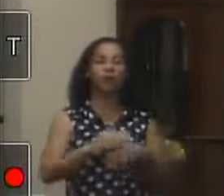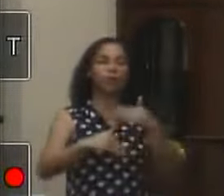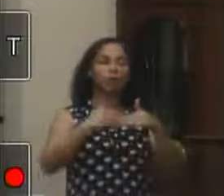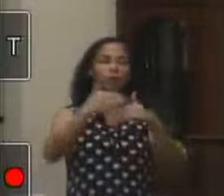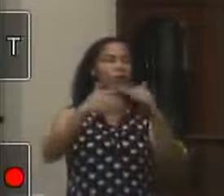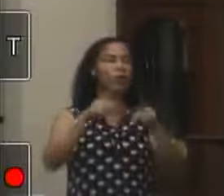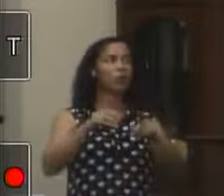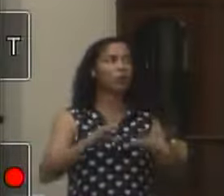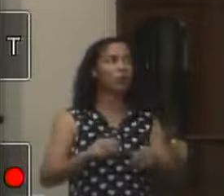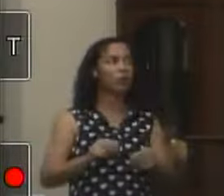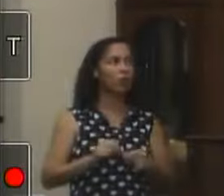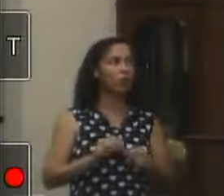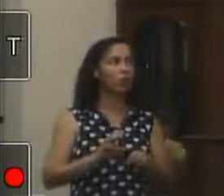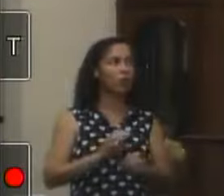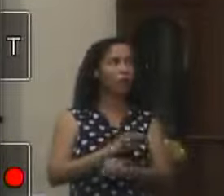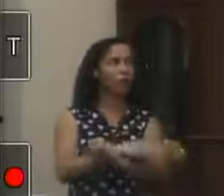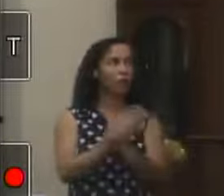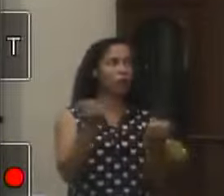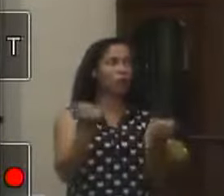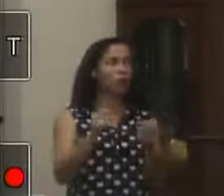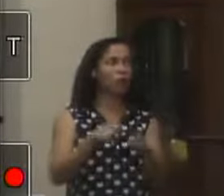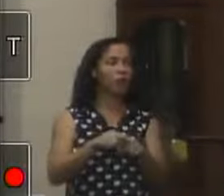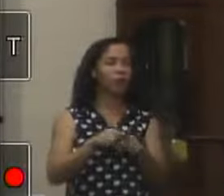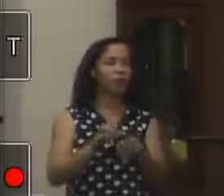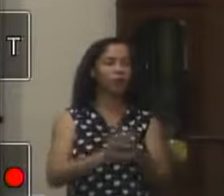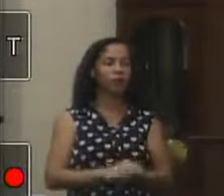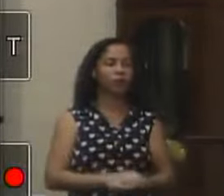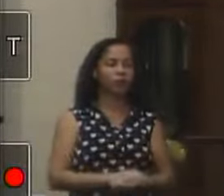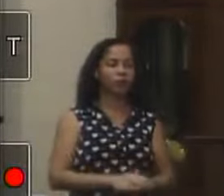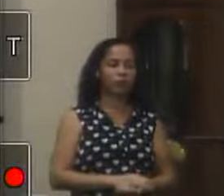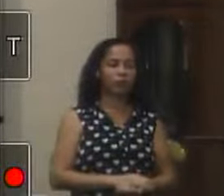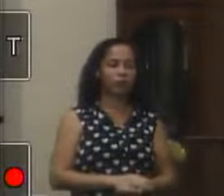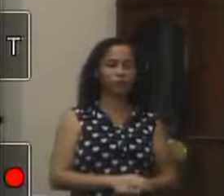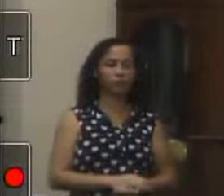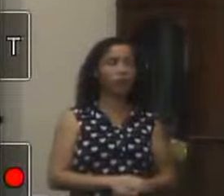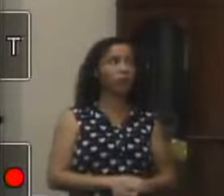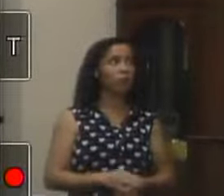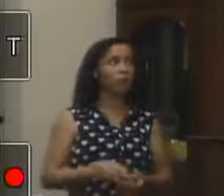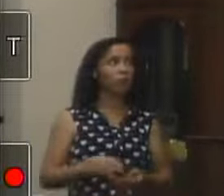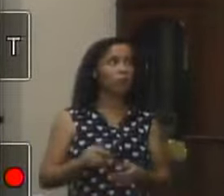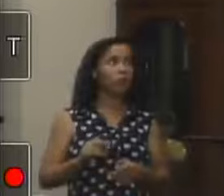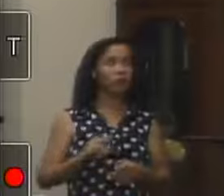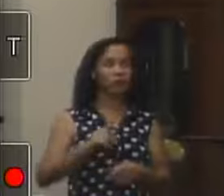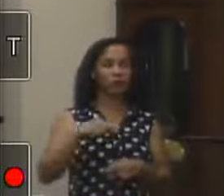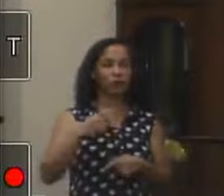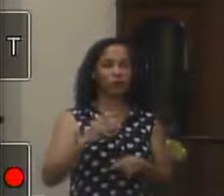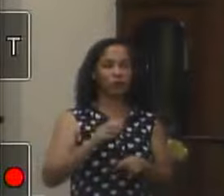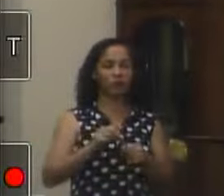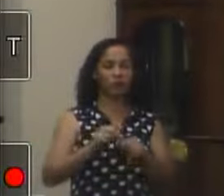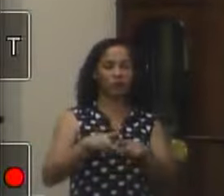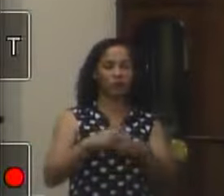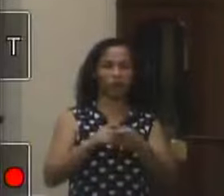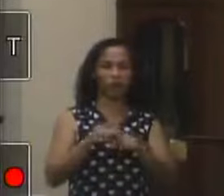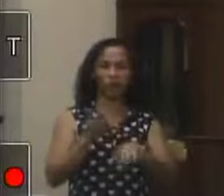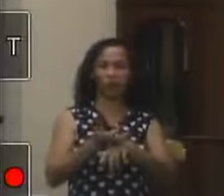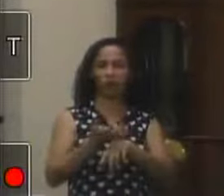e destravar essa ignição, a gente vai fazer com que a reforma do parquinho saia